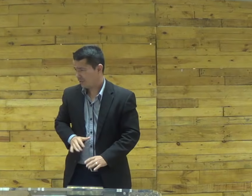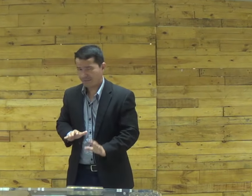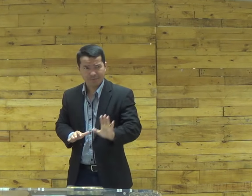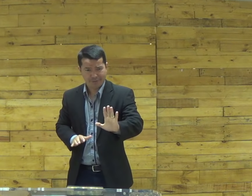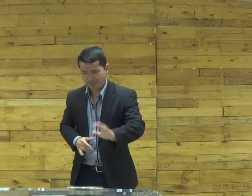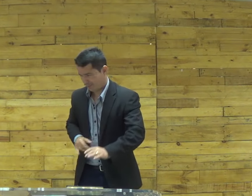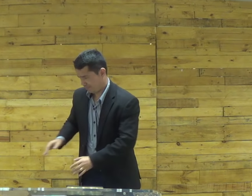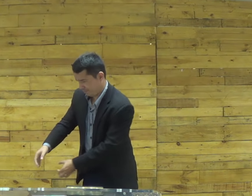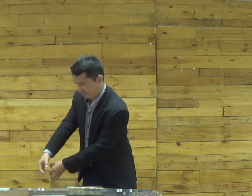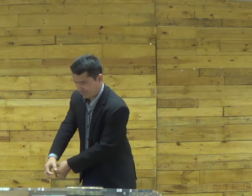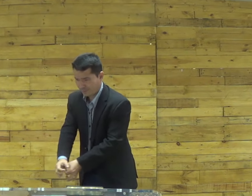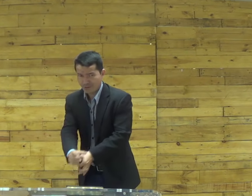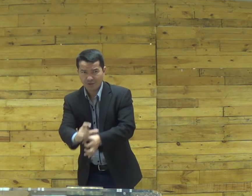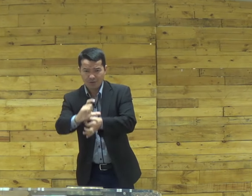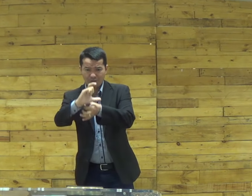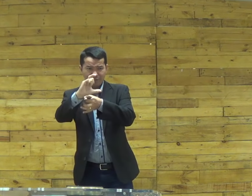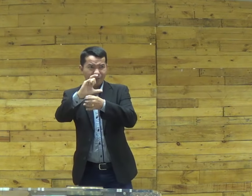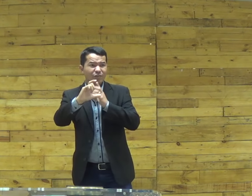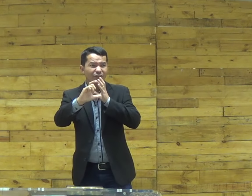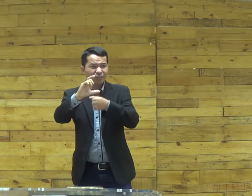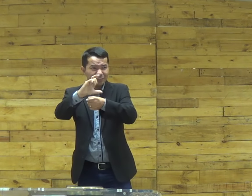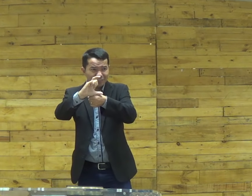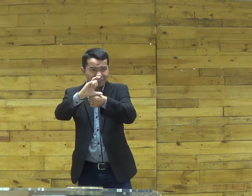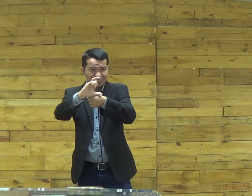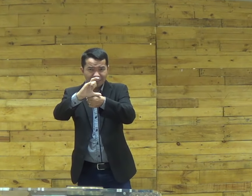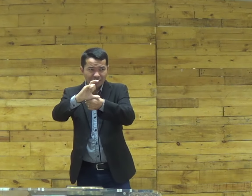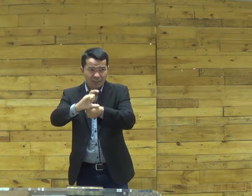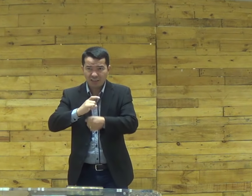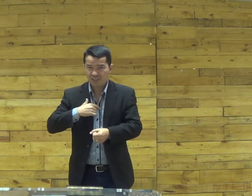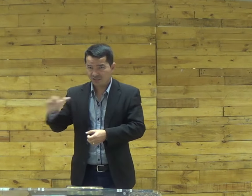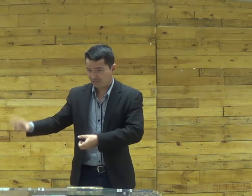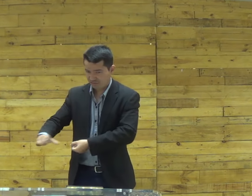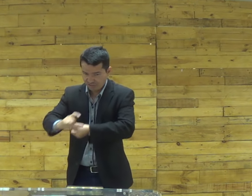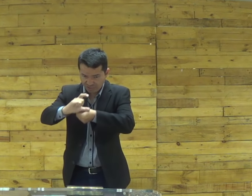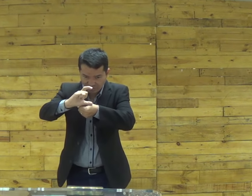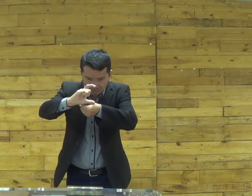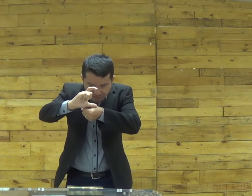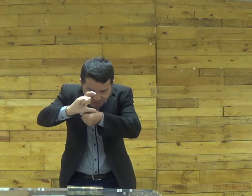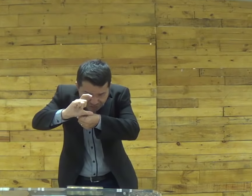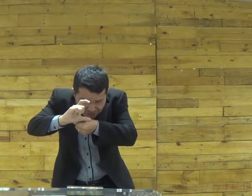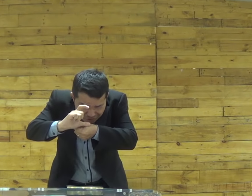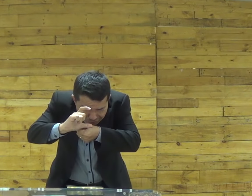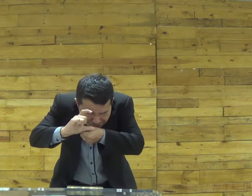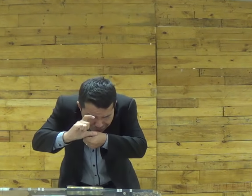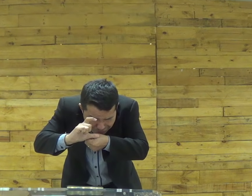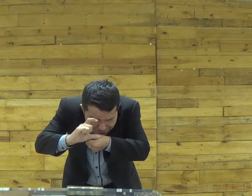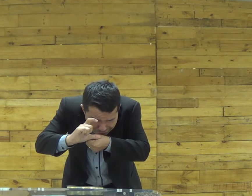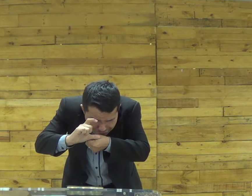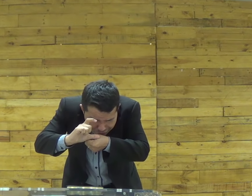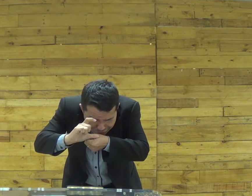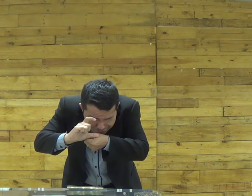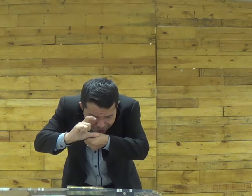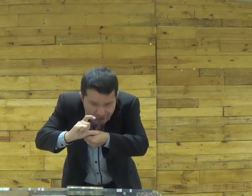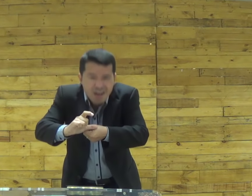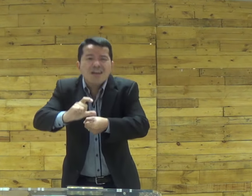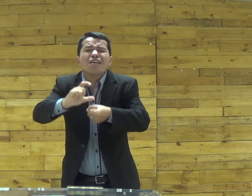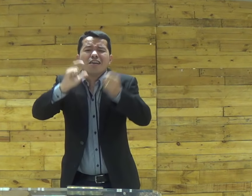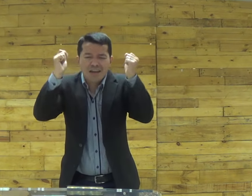janelinha. Pera aí, pera aí, perí. Sabe GoPro? Cheguei ali, perdão, GPR, não, a lupa, peguei uma